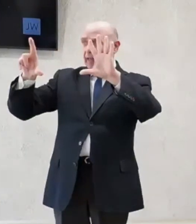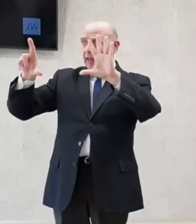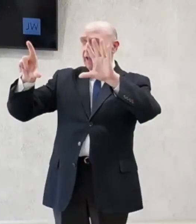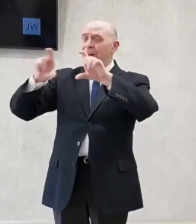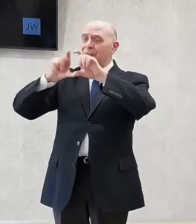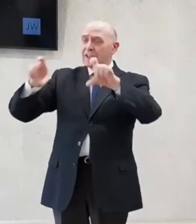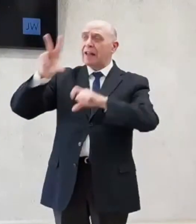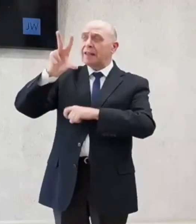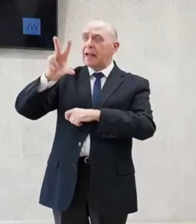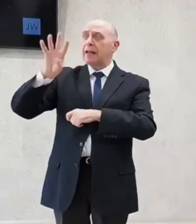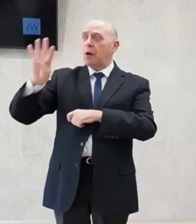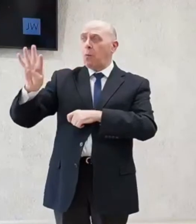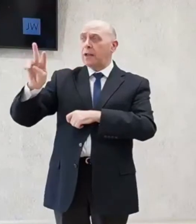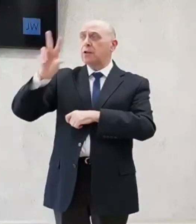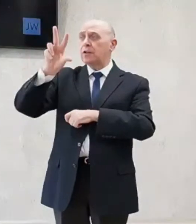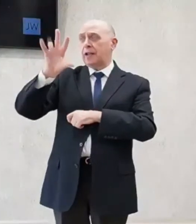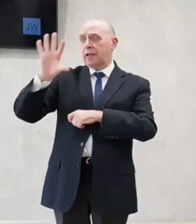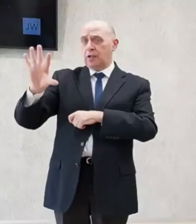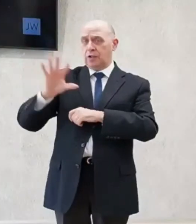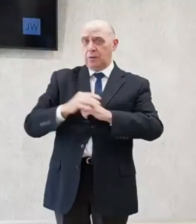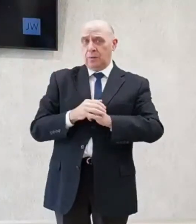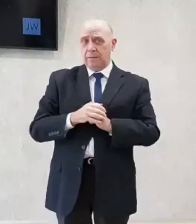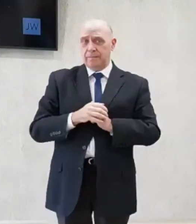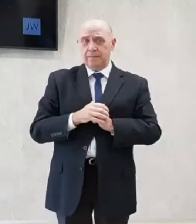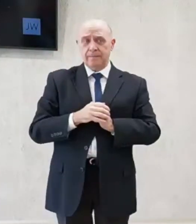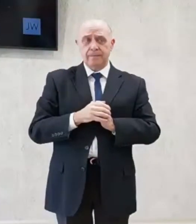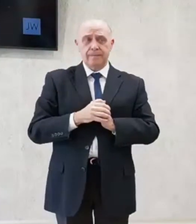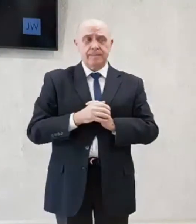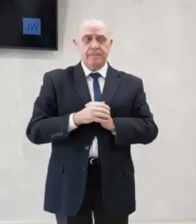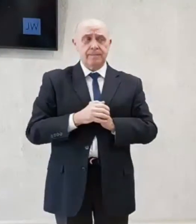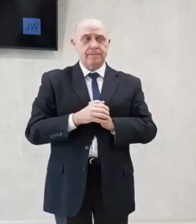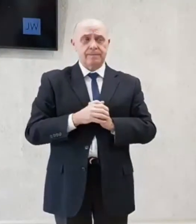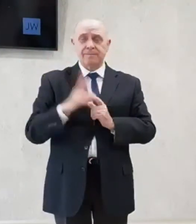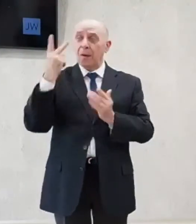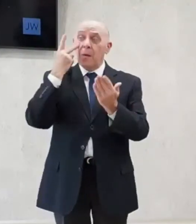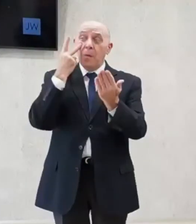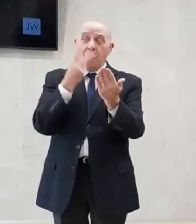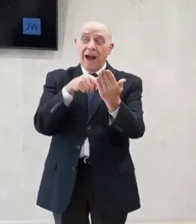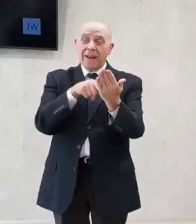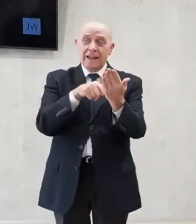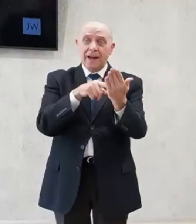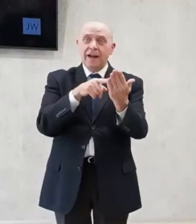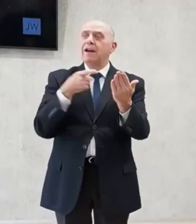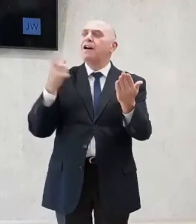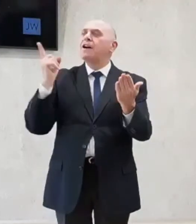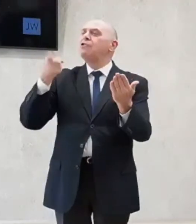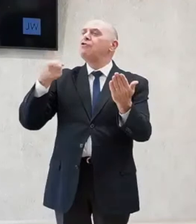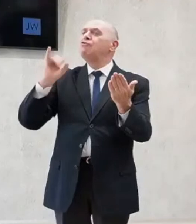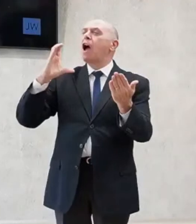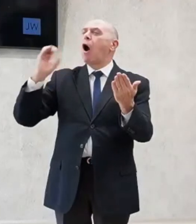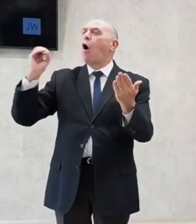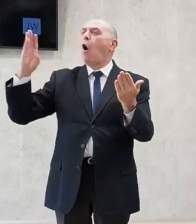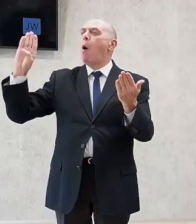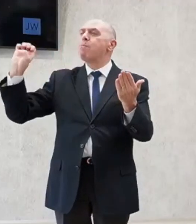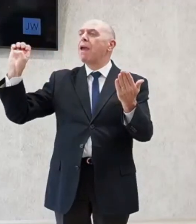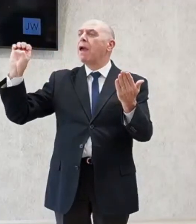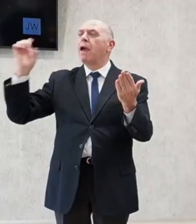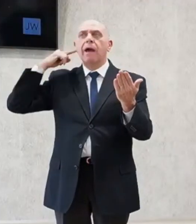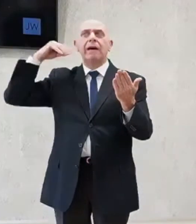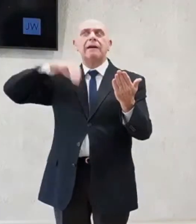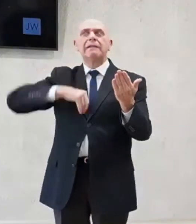versetti 34 e 35 Guardate come reagisce gobbe a questa situazione